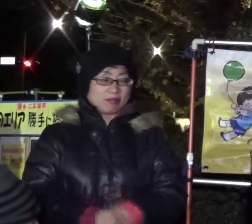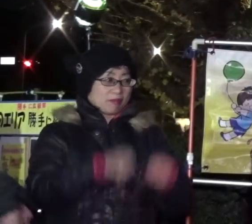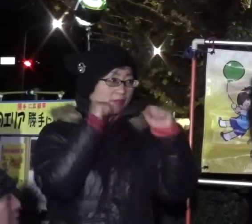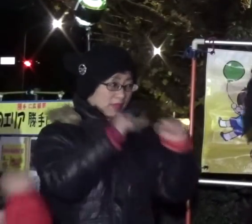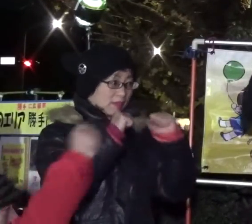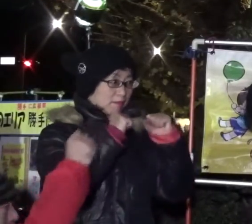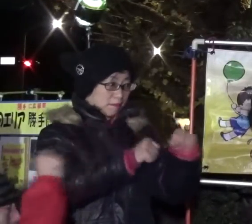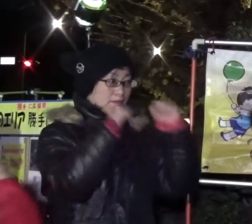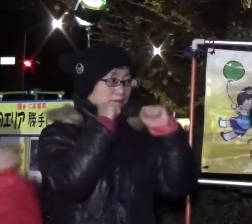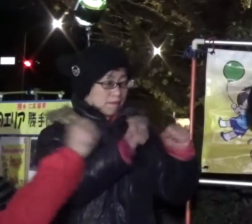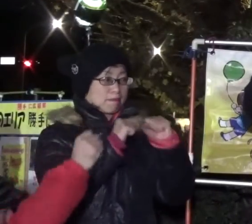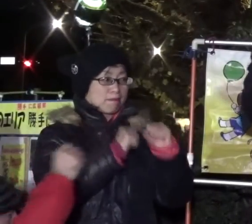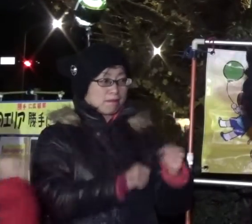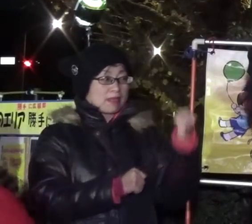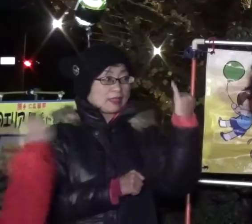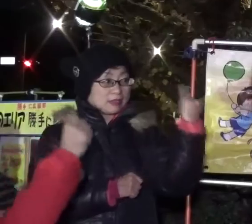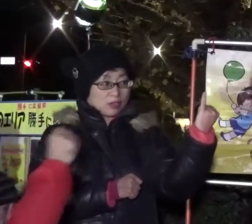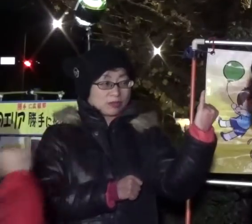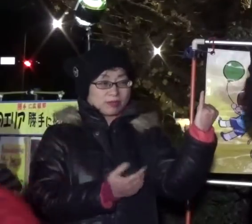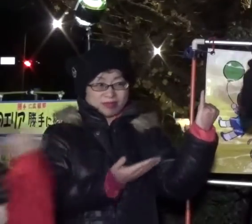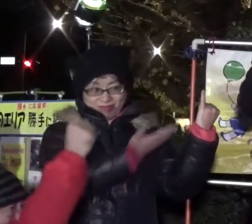頑